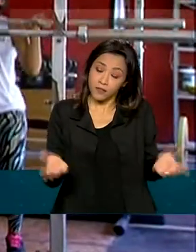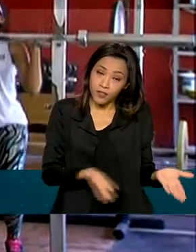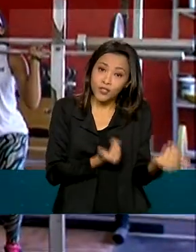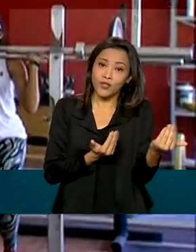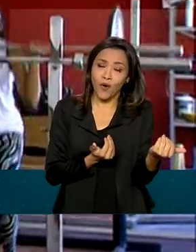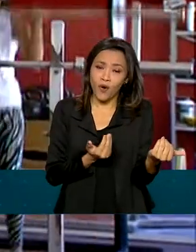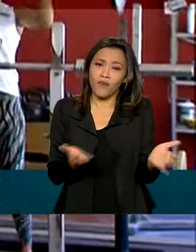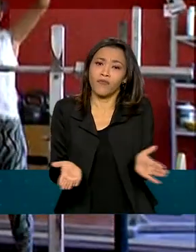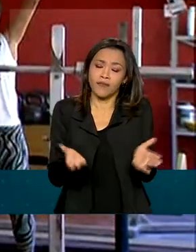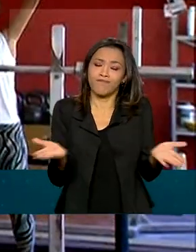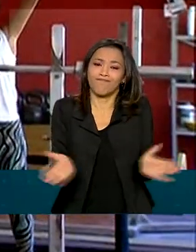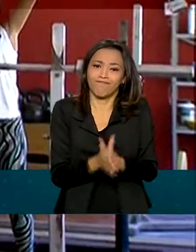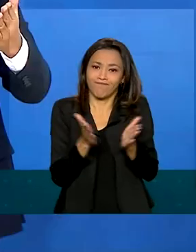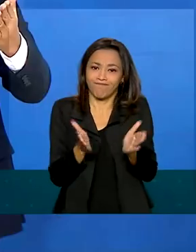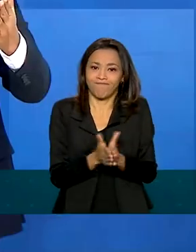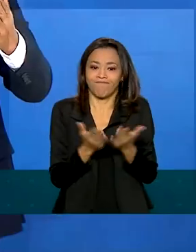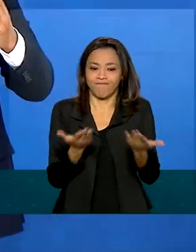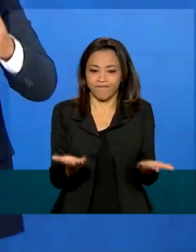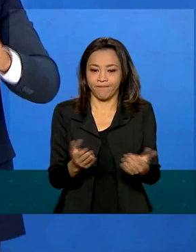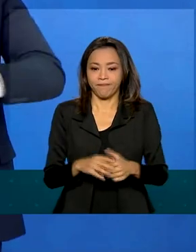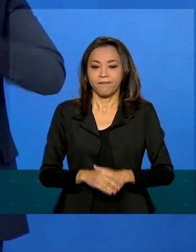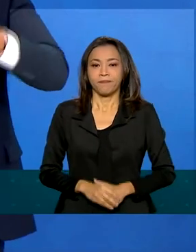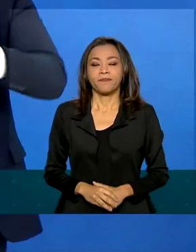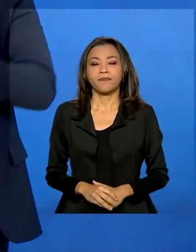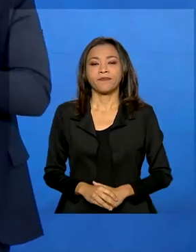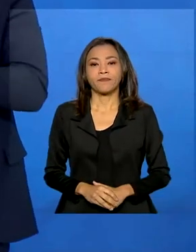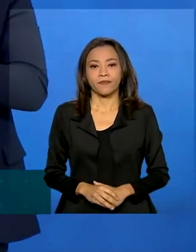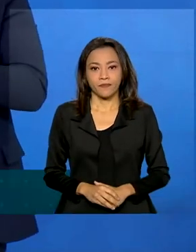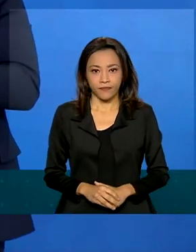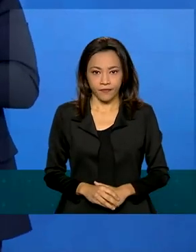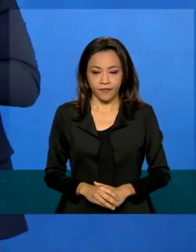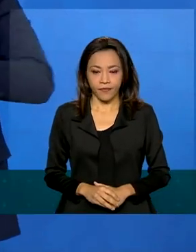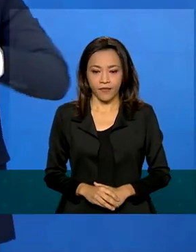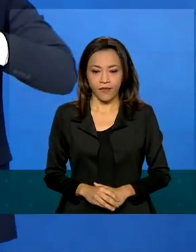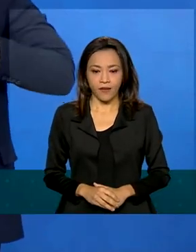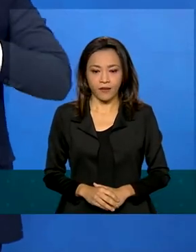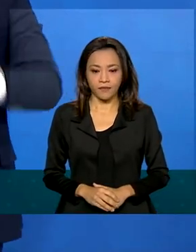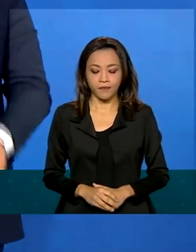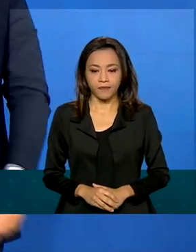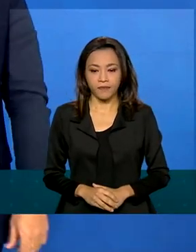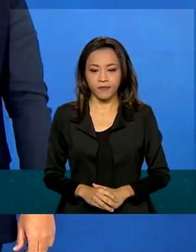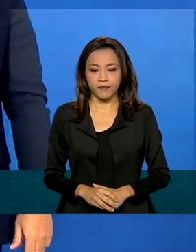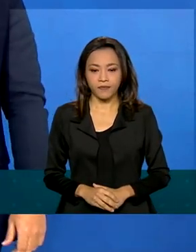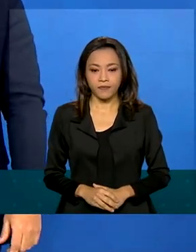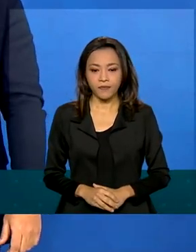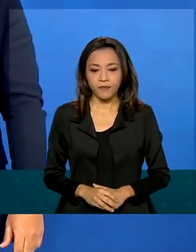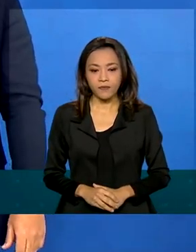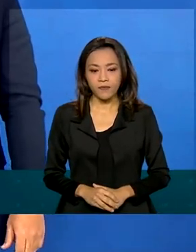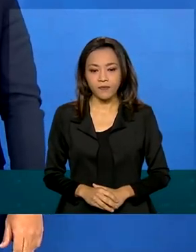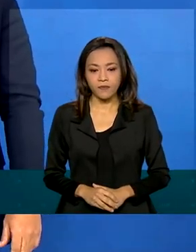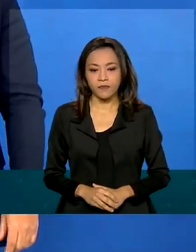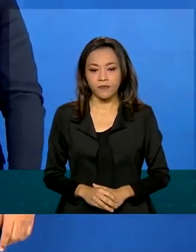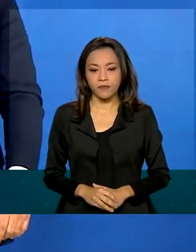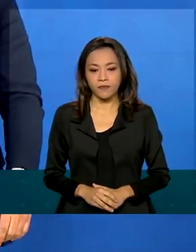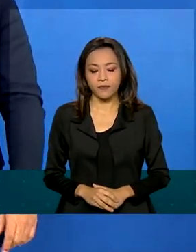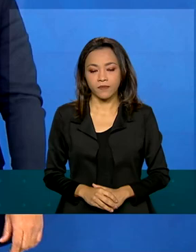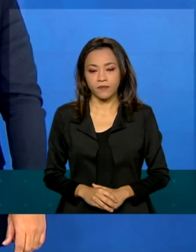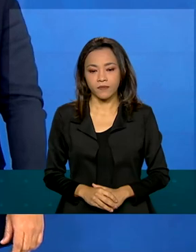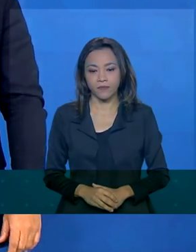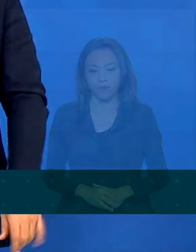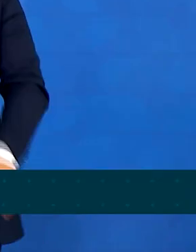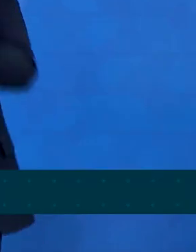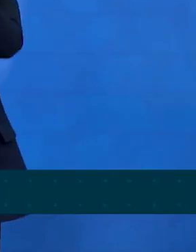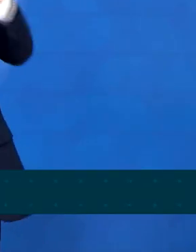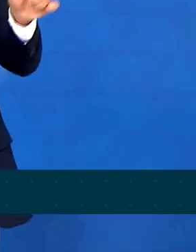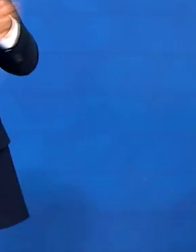renda da formação de atletas de base não só o patrocínio dos melhores atletas olímpicos e paralímpicos